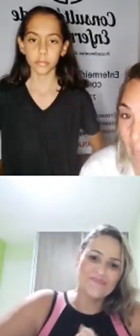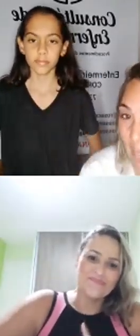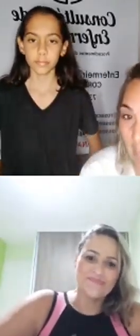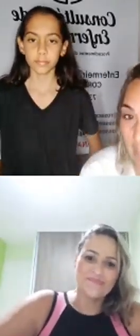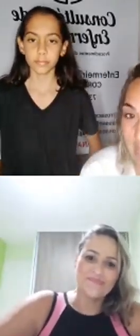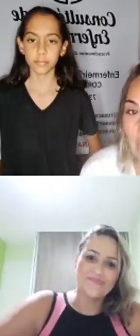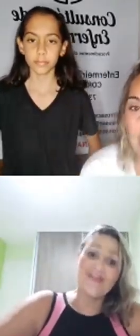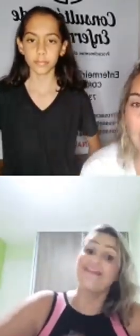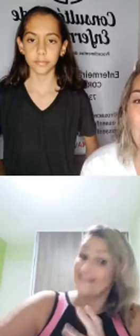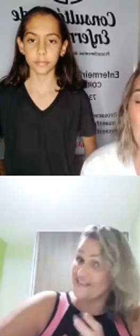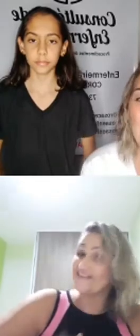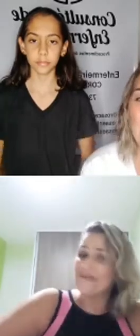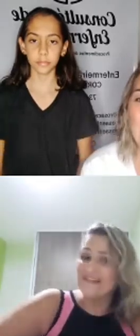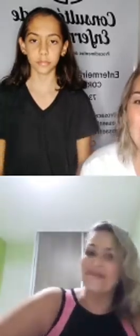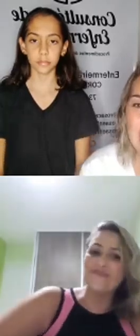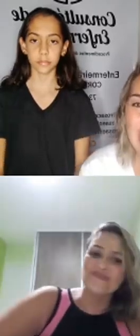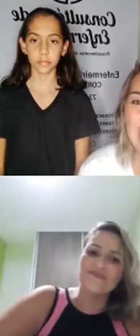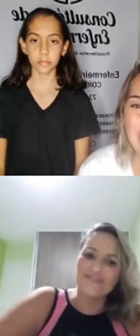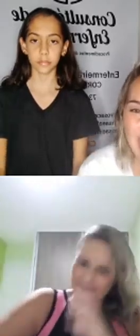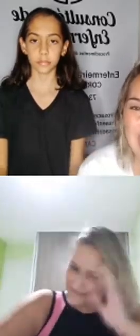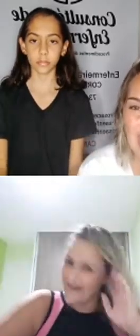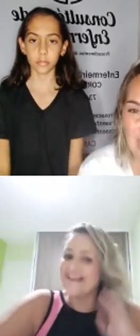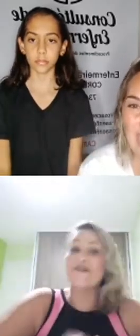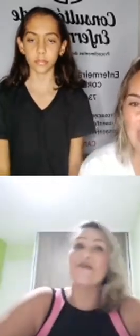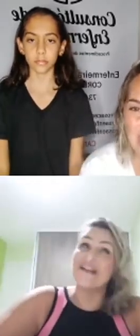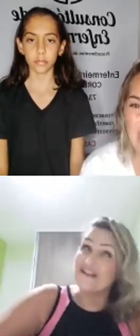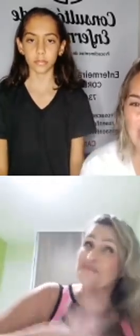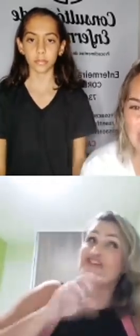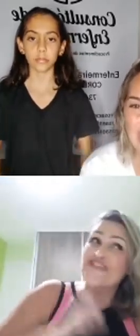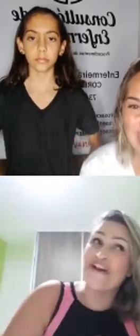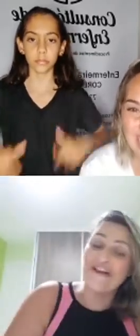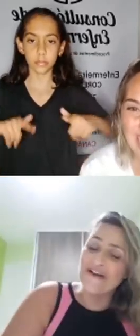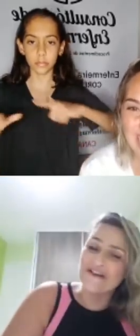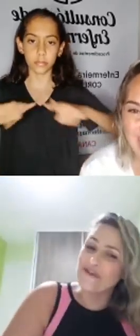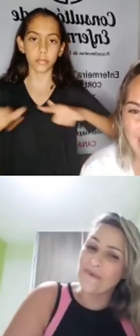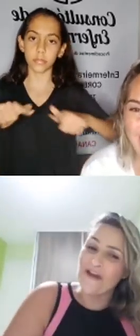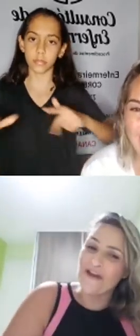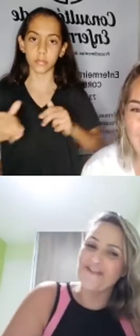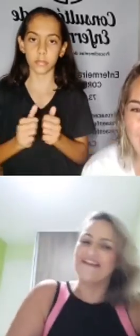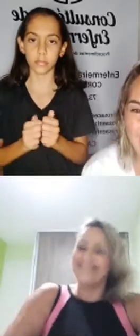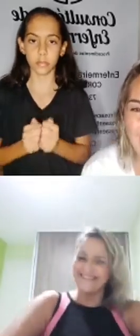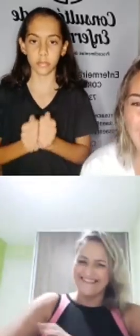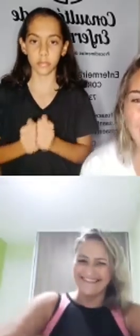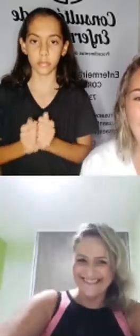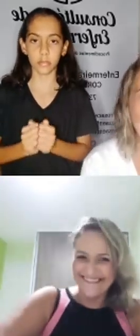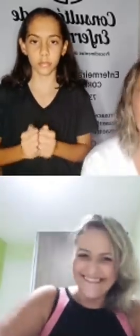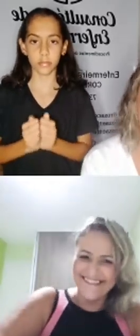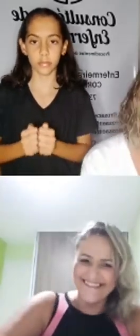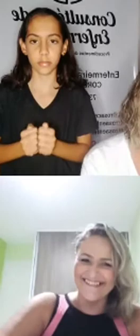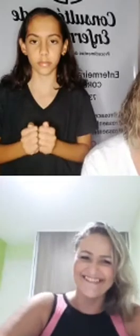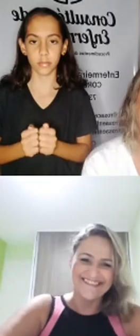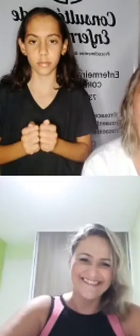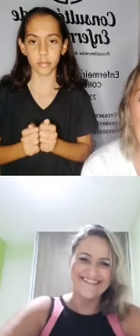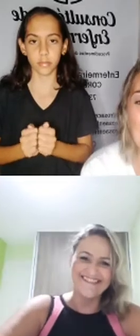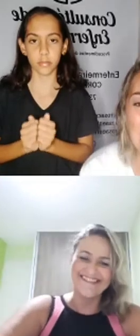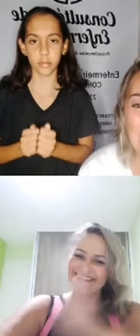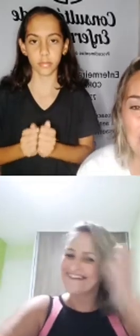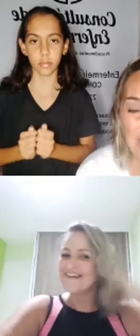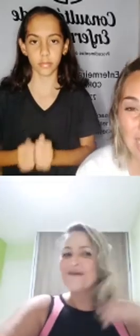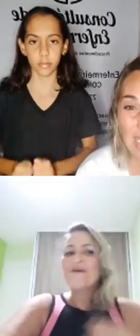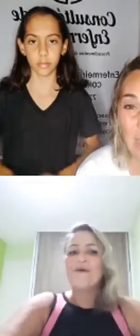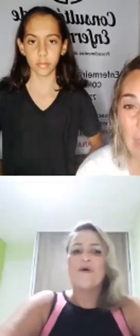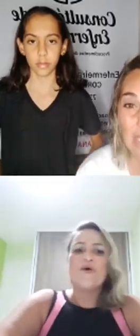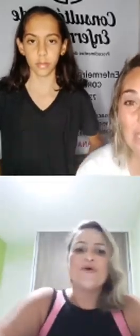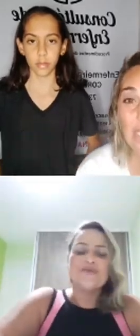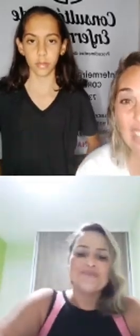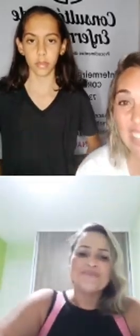em trabalhar com a senhora, Já trabalhamos juntas. né? Essa Trabalhei conhece as minhas encrencas também. nada, mas isso